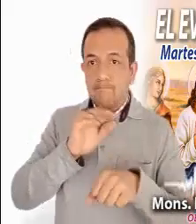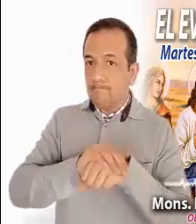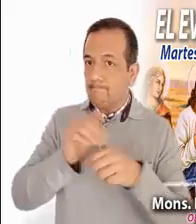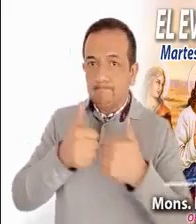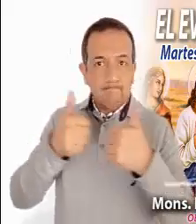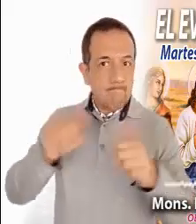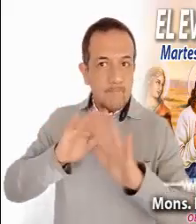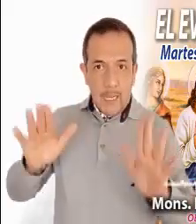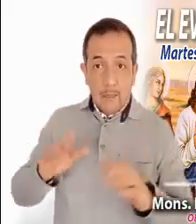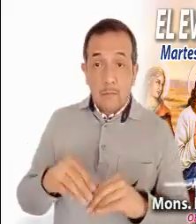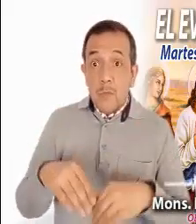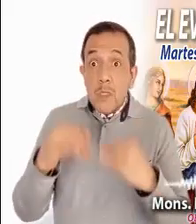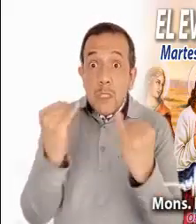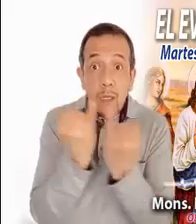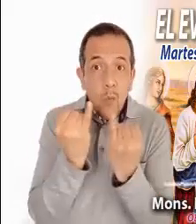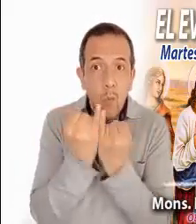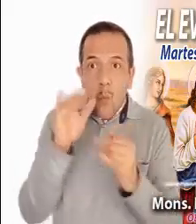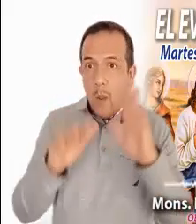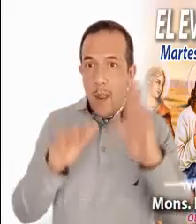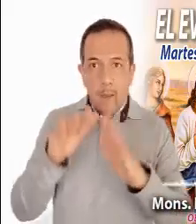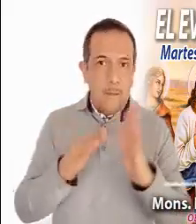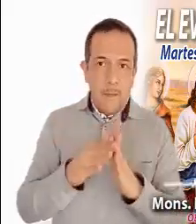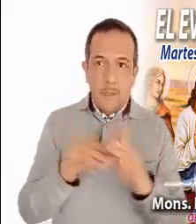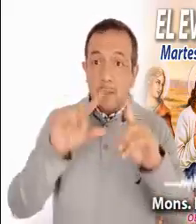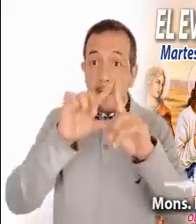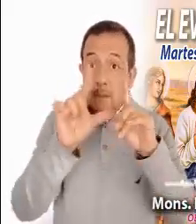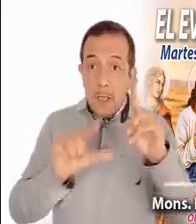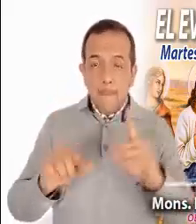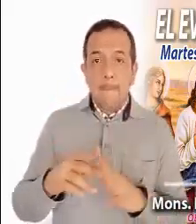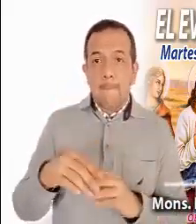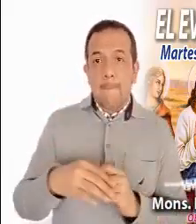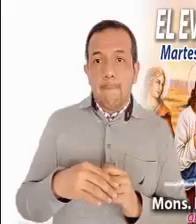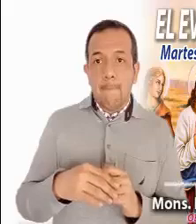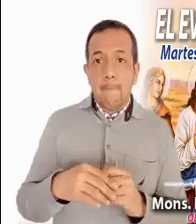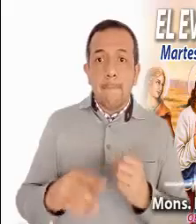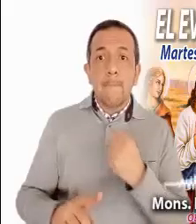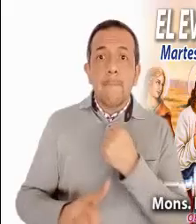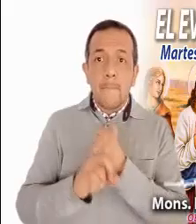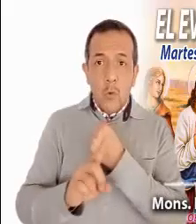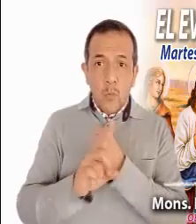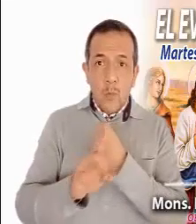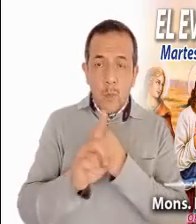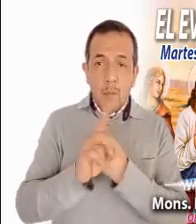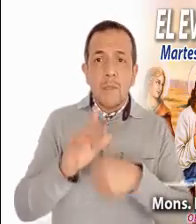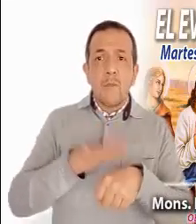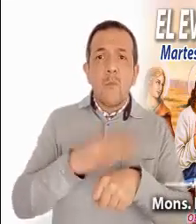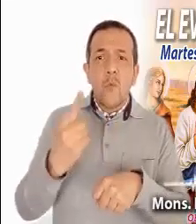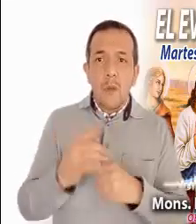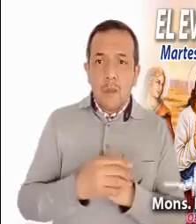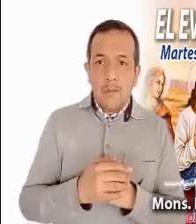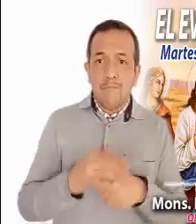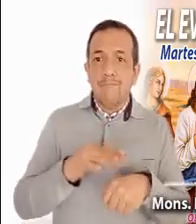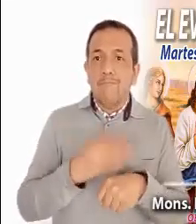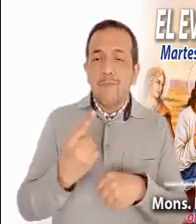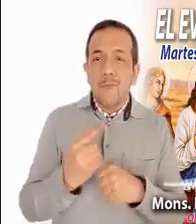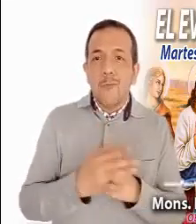decisiones que involucran el bien de la patria y que se obstaculizan porque no provienen